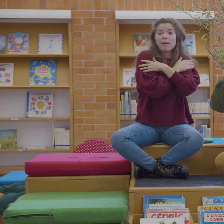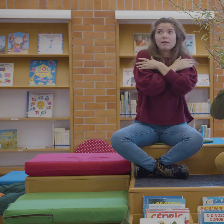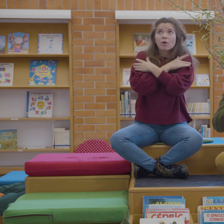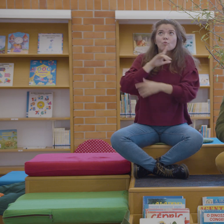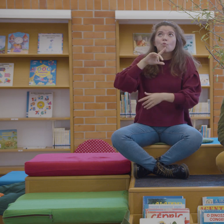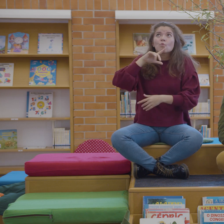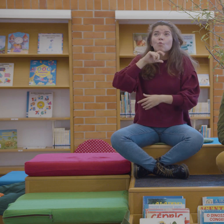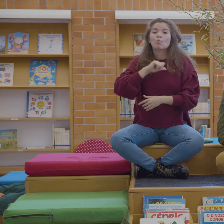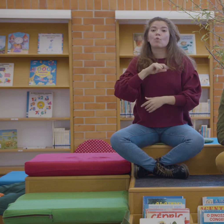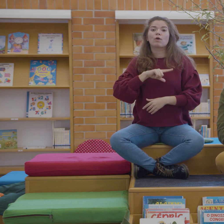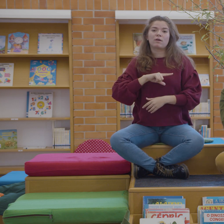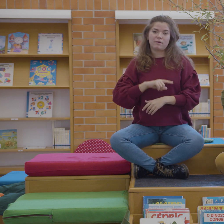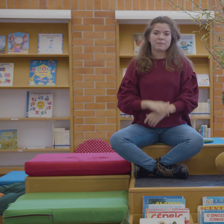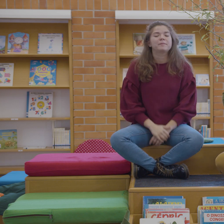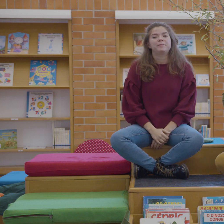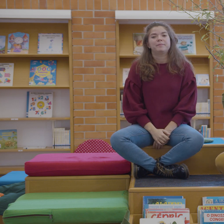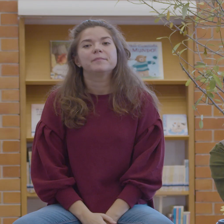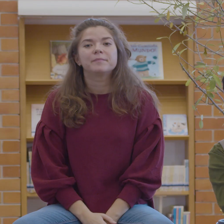lua.